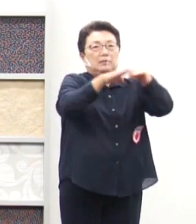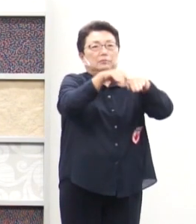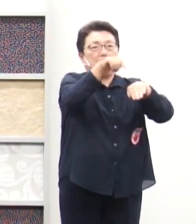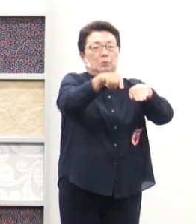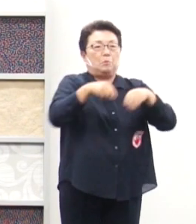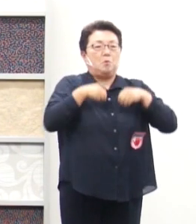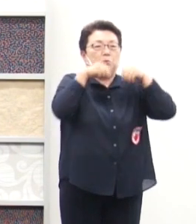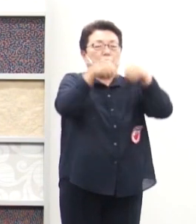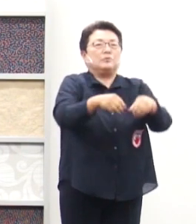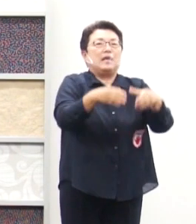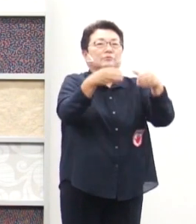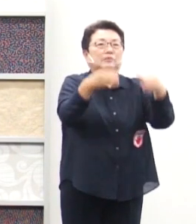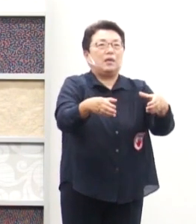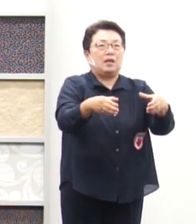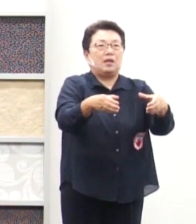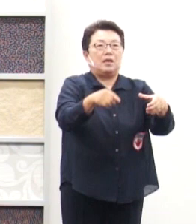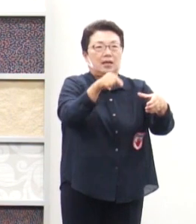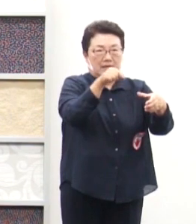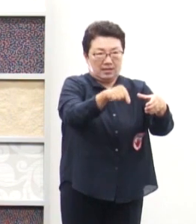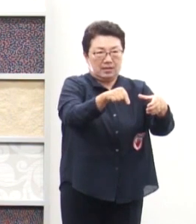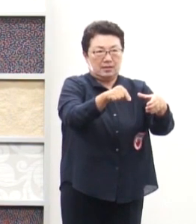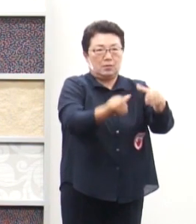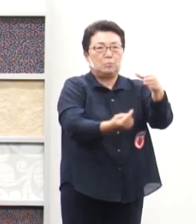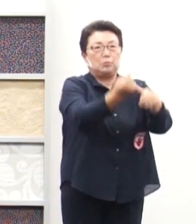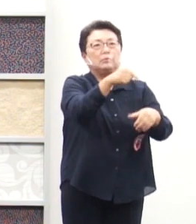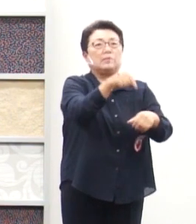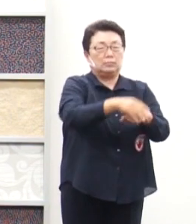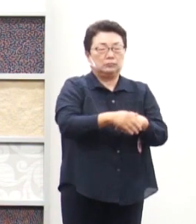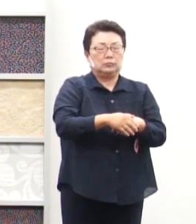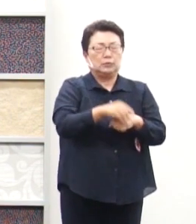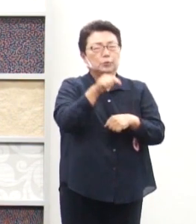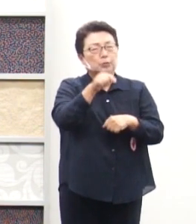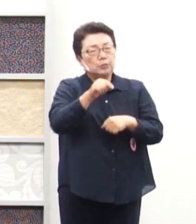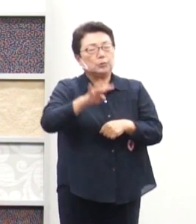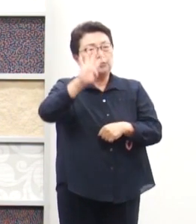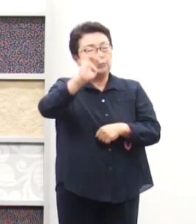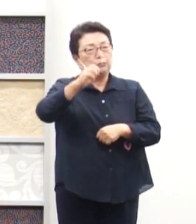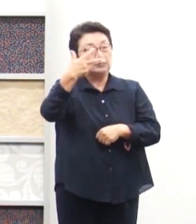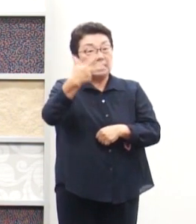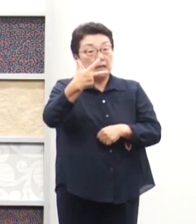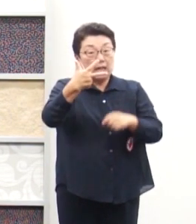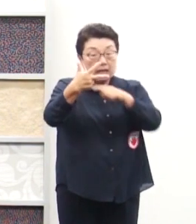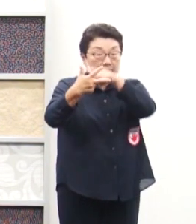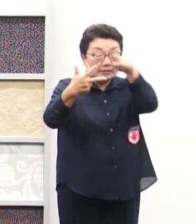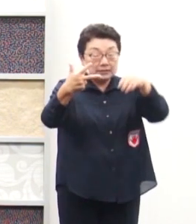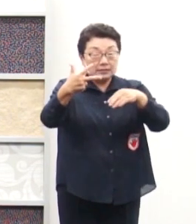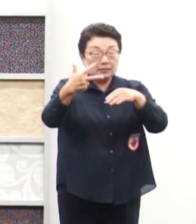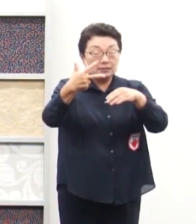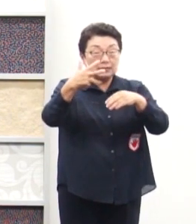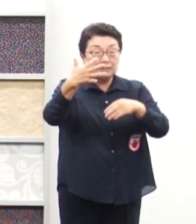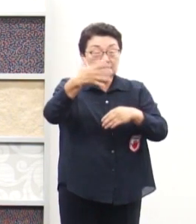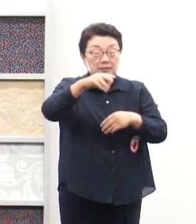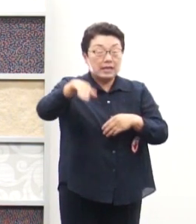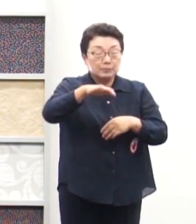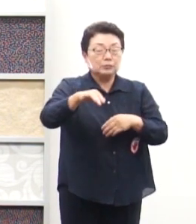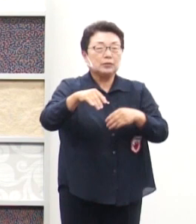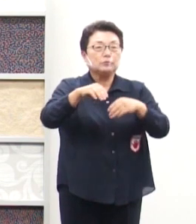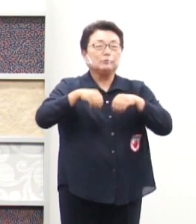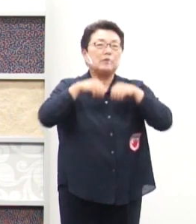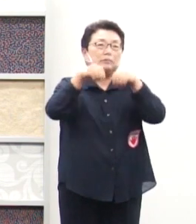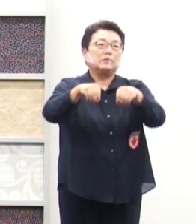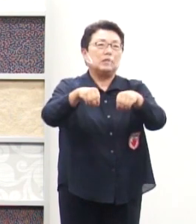クラスターの発生ということです。しかしこれ47名すべてがクラスターではなく